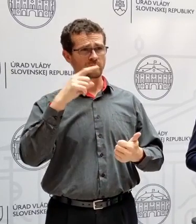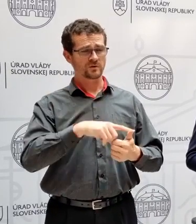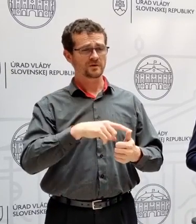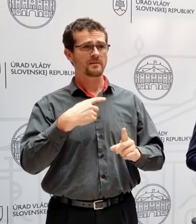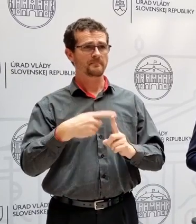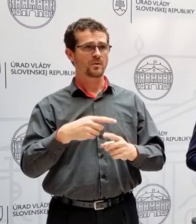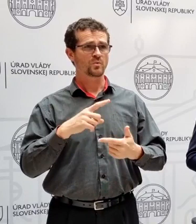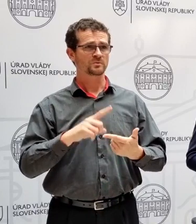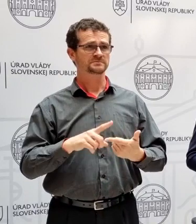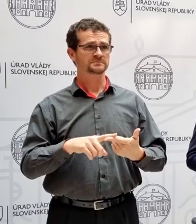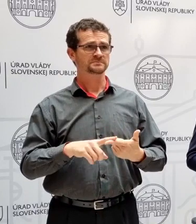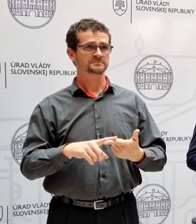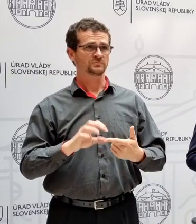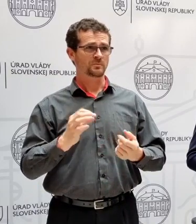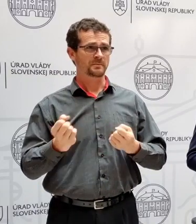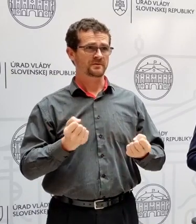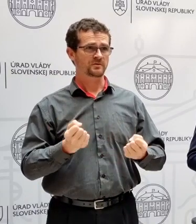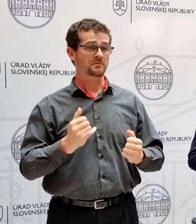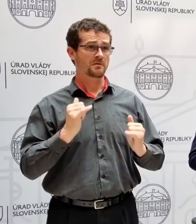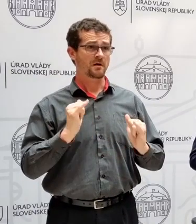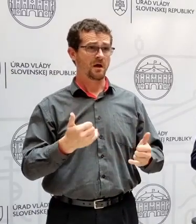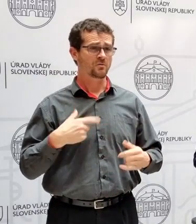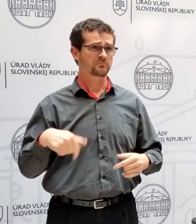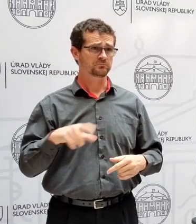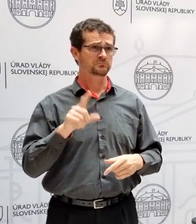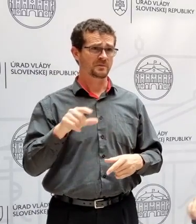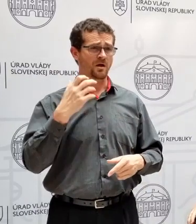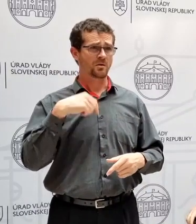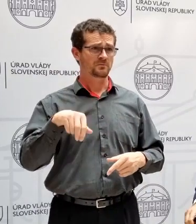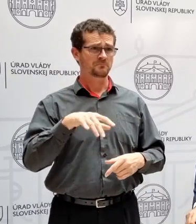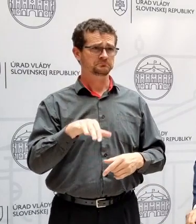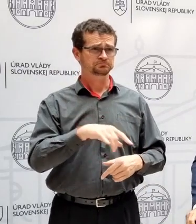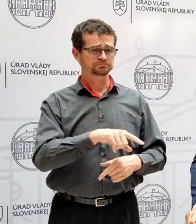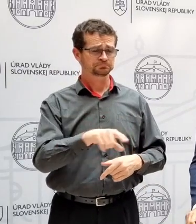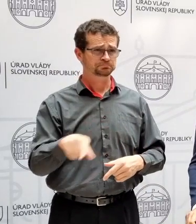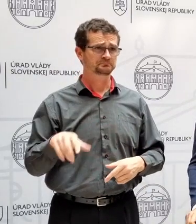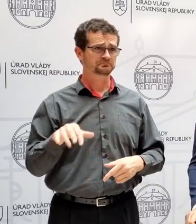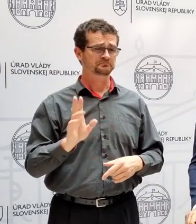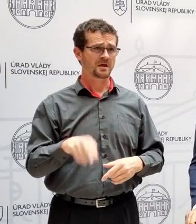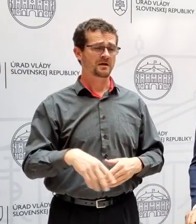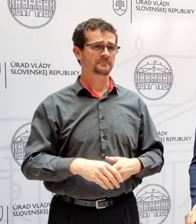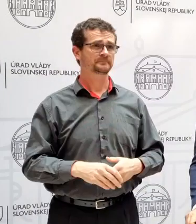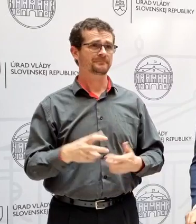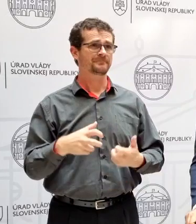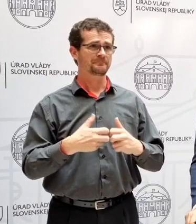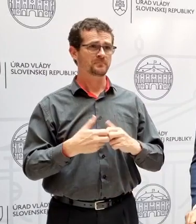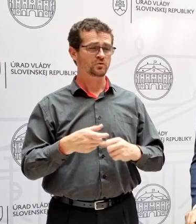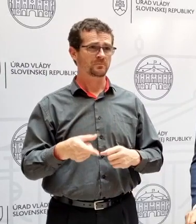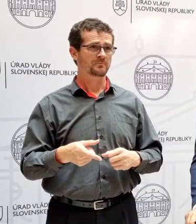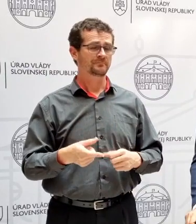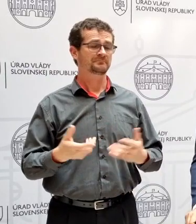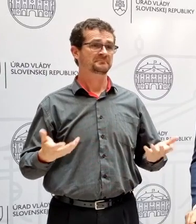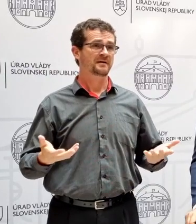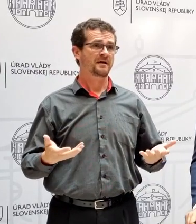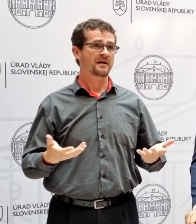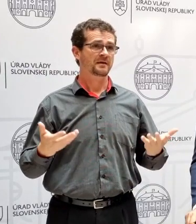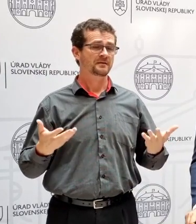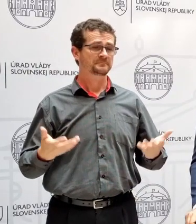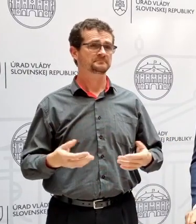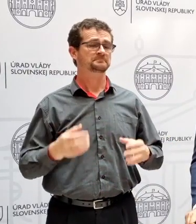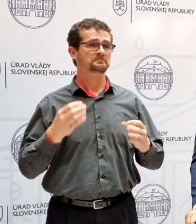zároveň... aj manažer. Áno, sú takí ľudia. Je to samozrejme, že problém,